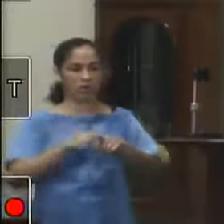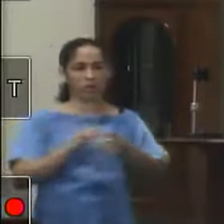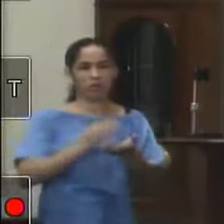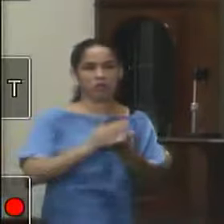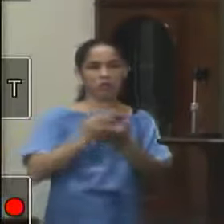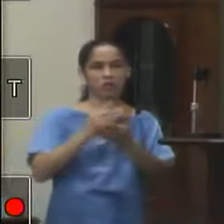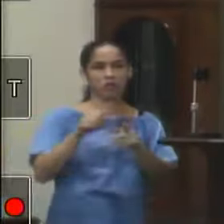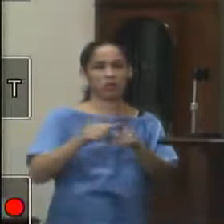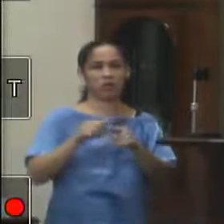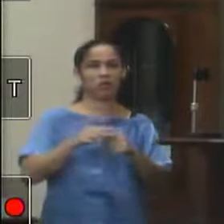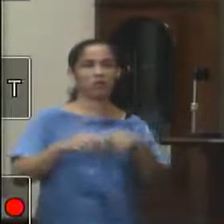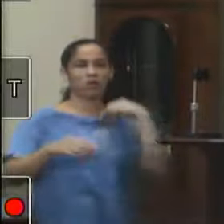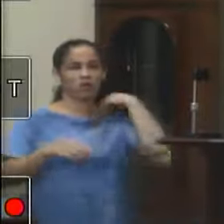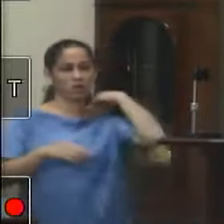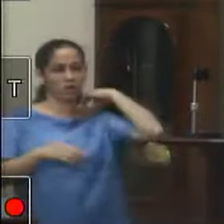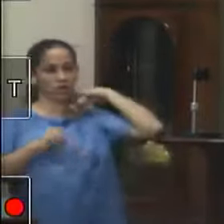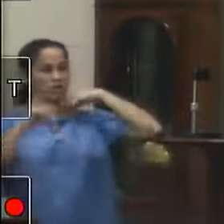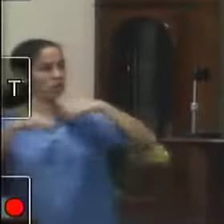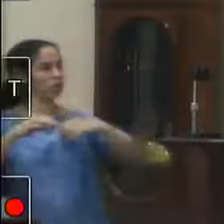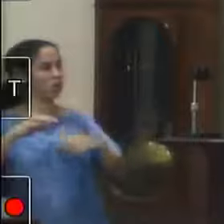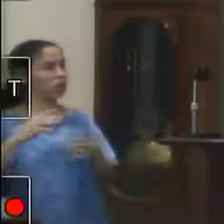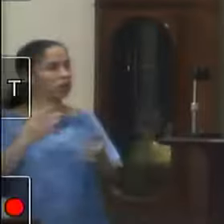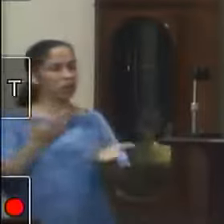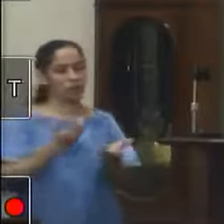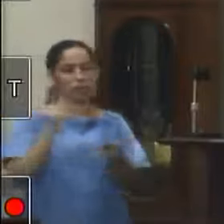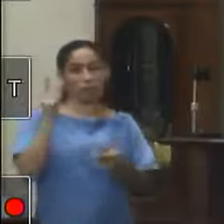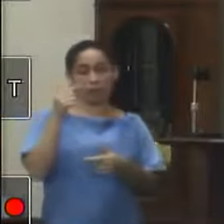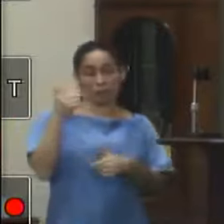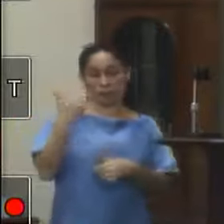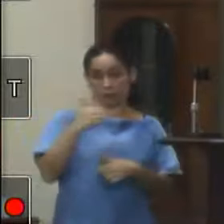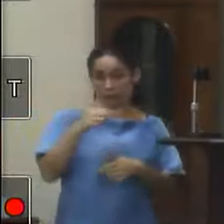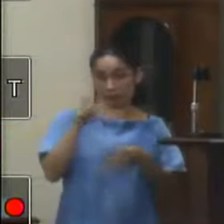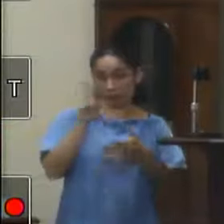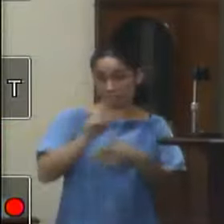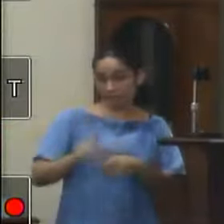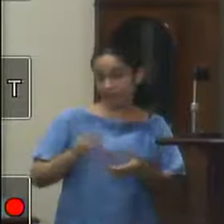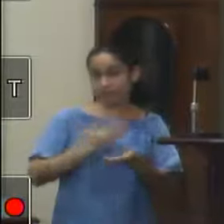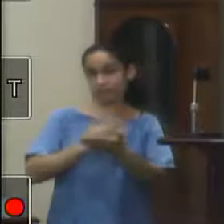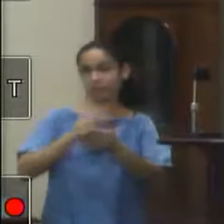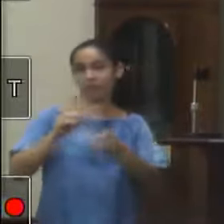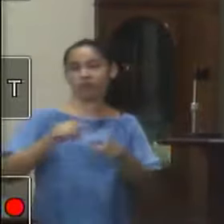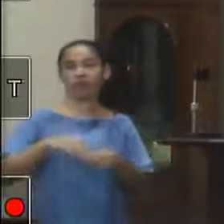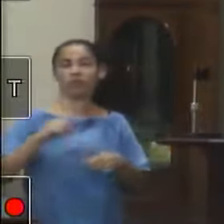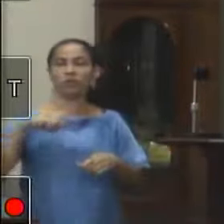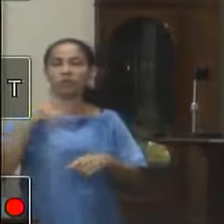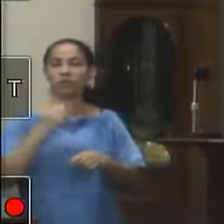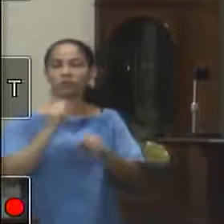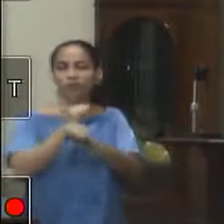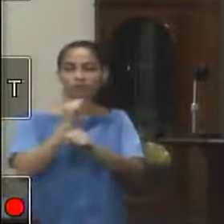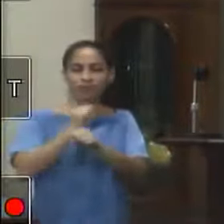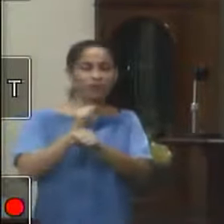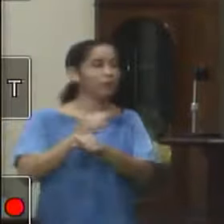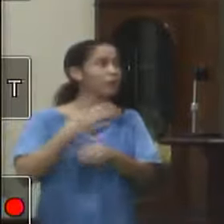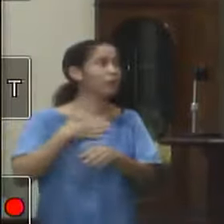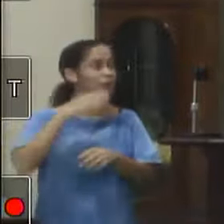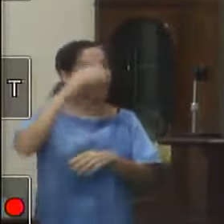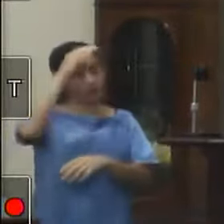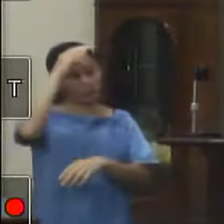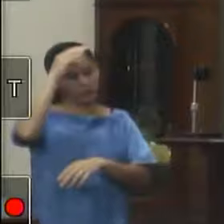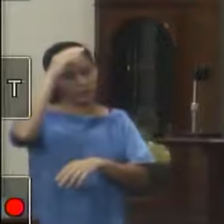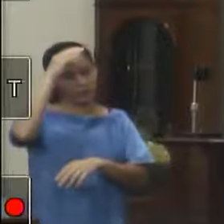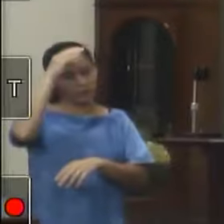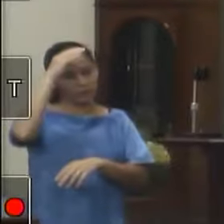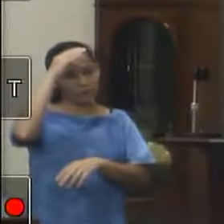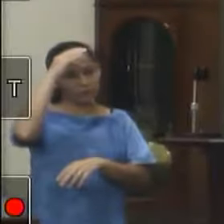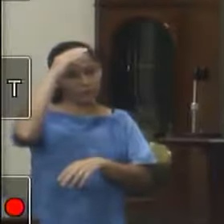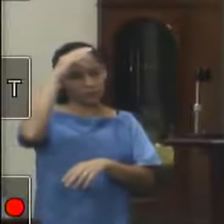inicial inédito, que eu acho que isso nunca aconteceu. É esperado por muitos. Eu lembro do meu tio Fernando Graça, tinha uma